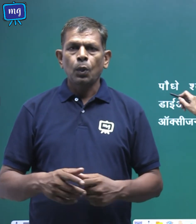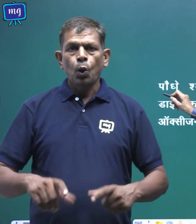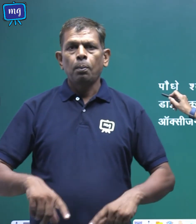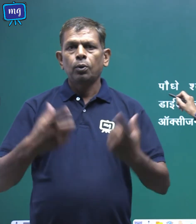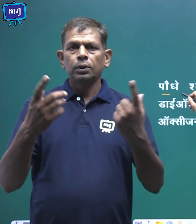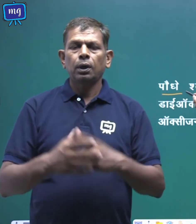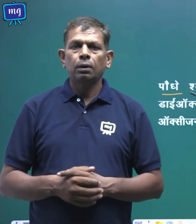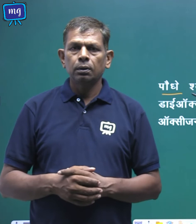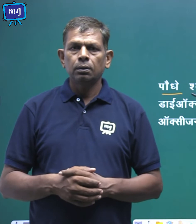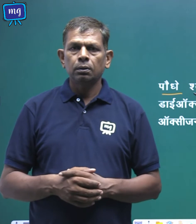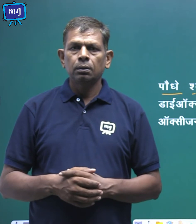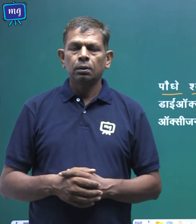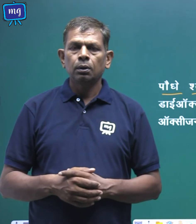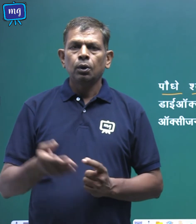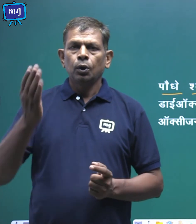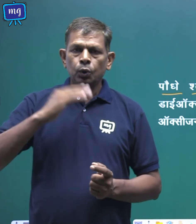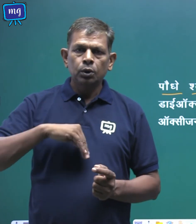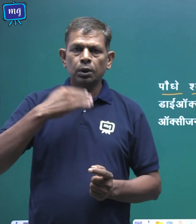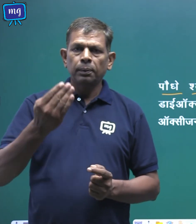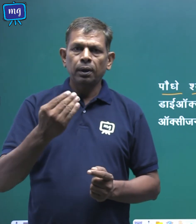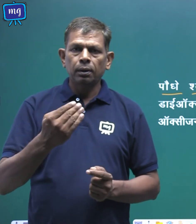पौधे श्वसन में